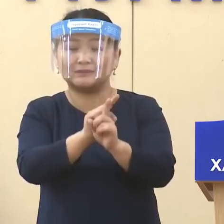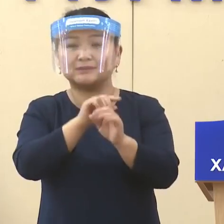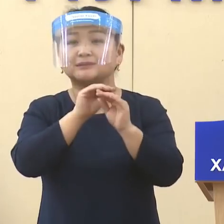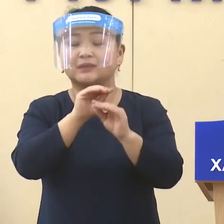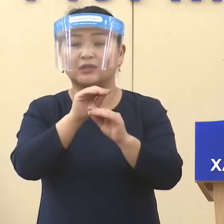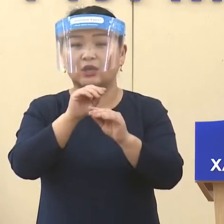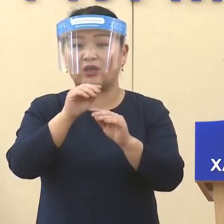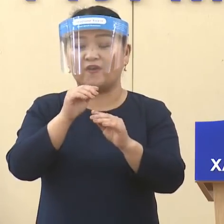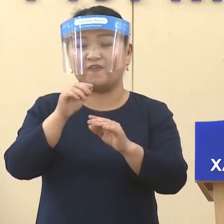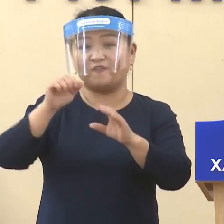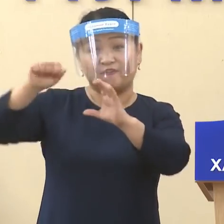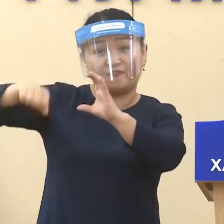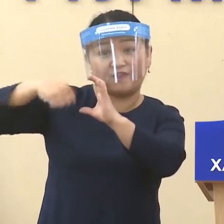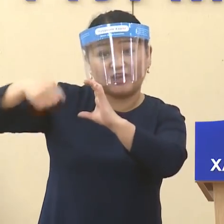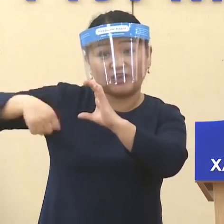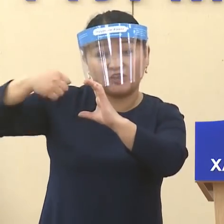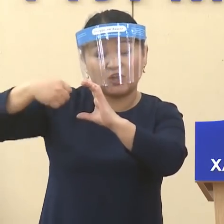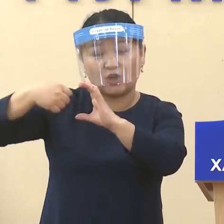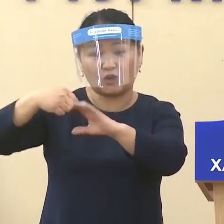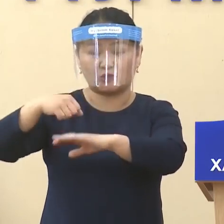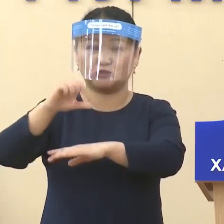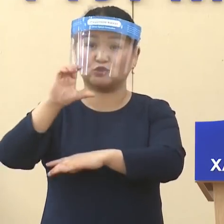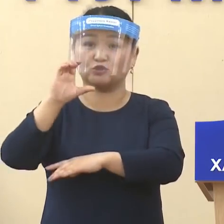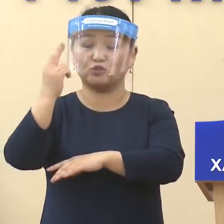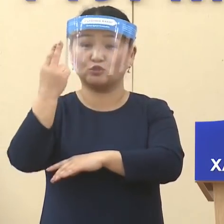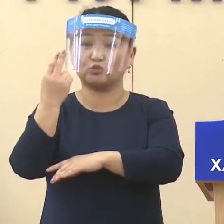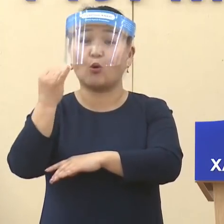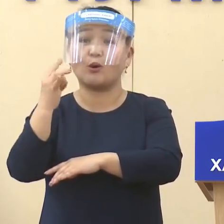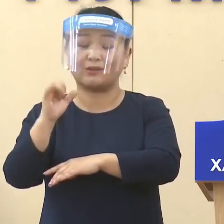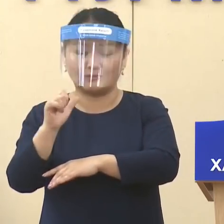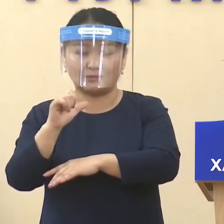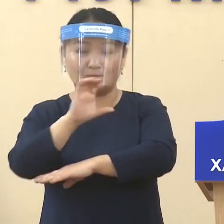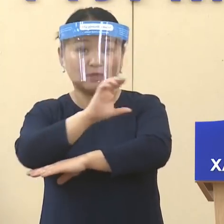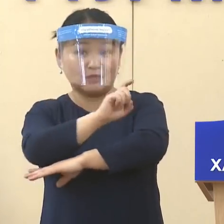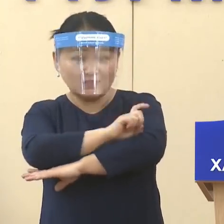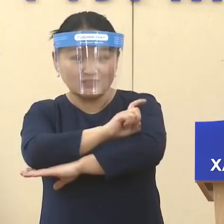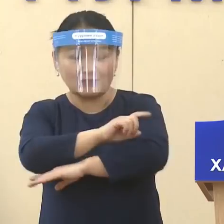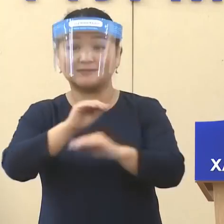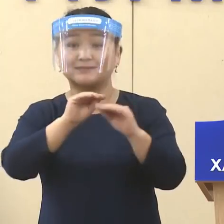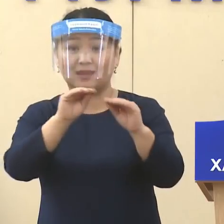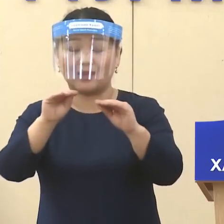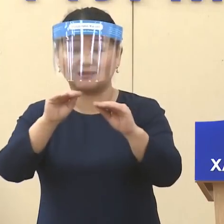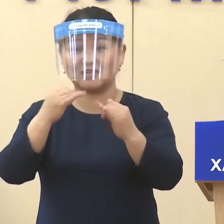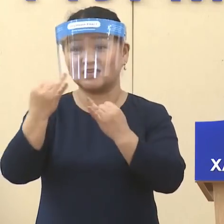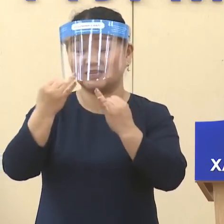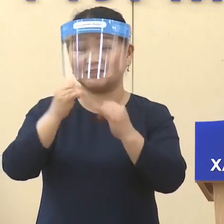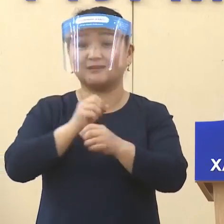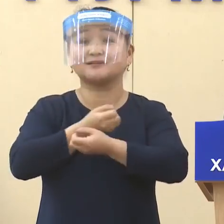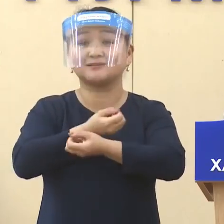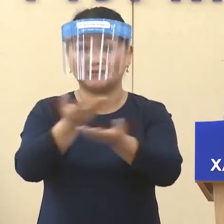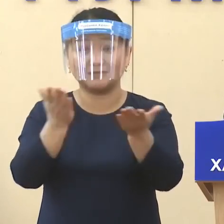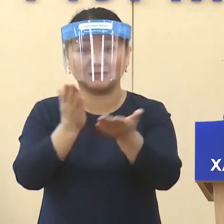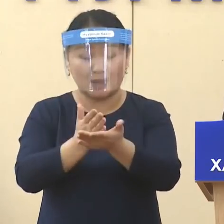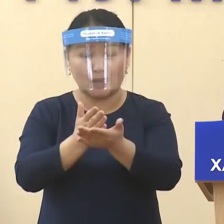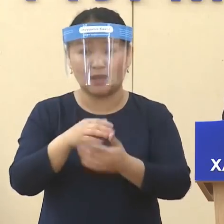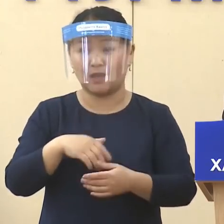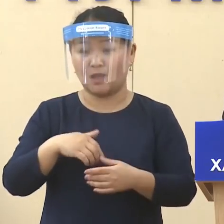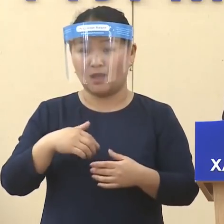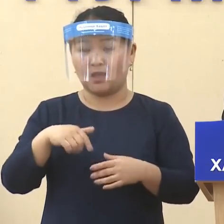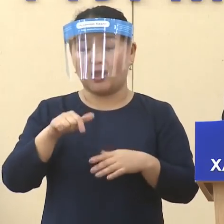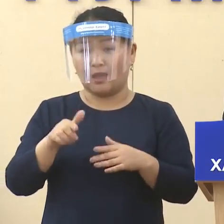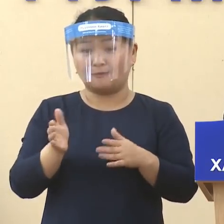чиглэлээр видео цуврал сургалтуудыг бас цахим орчинд хийж байна. За улсын хэмжээнд халдвар хамгааллын гоц